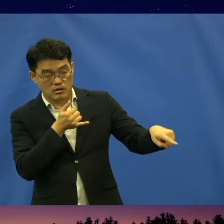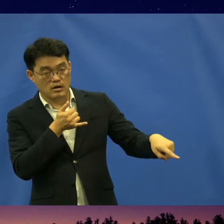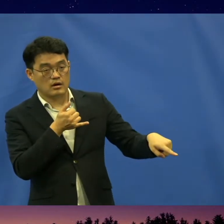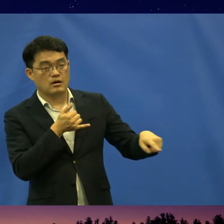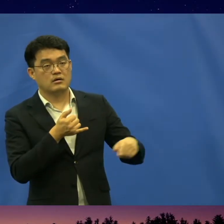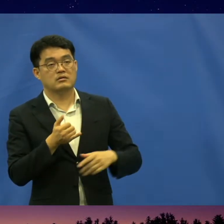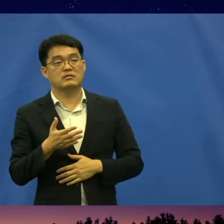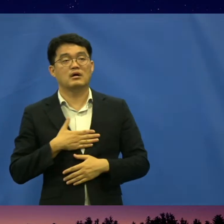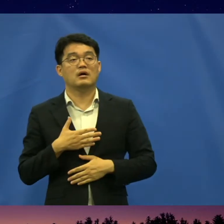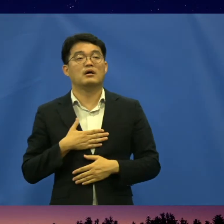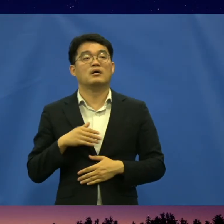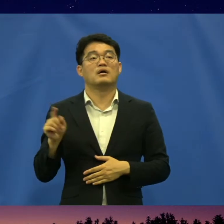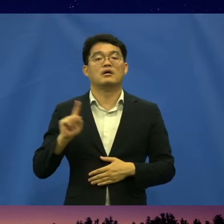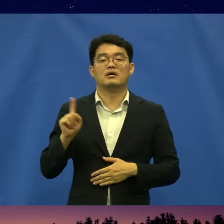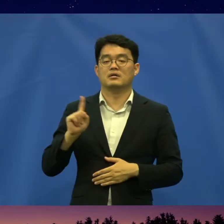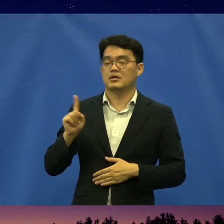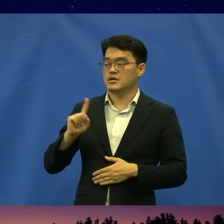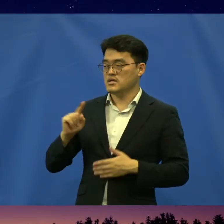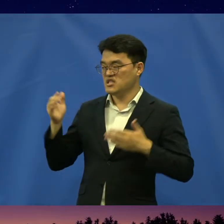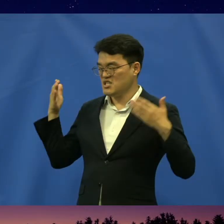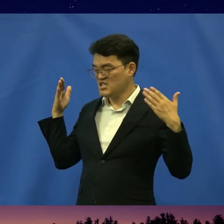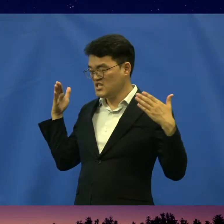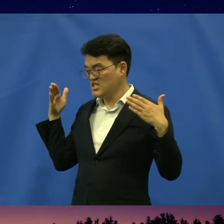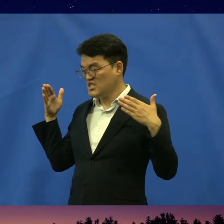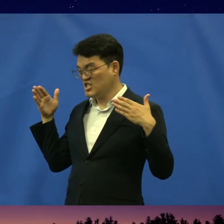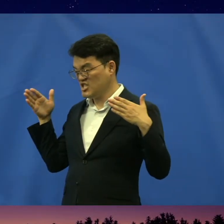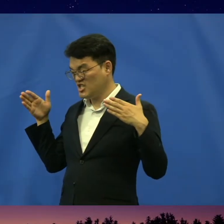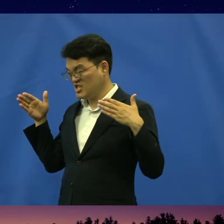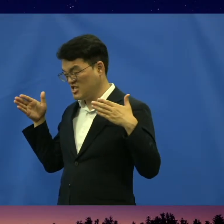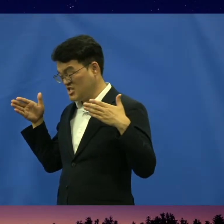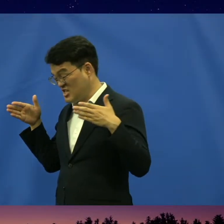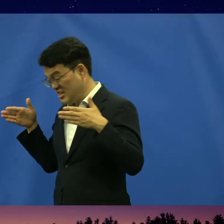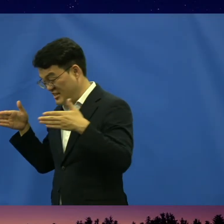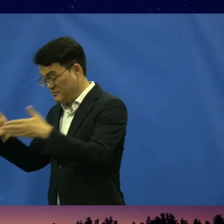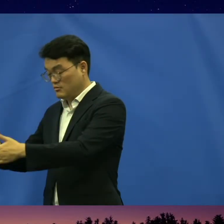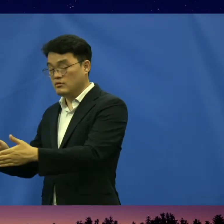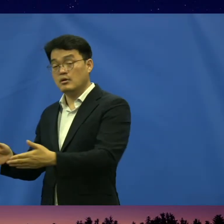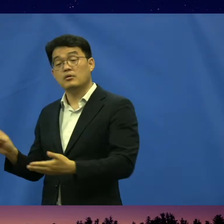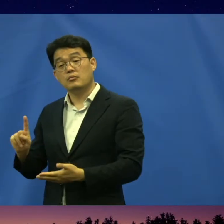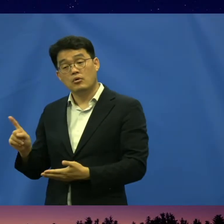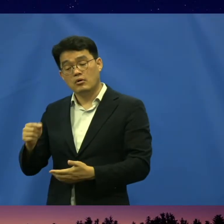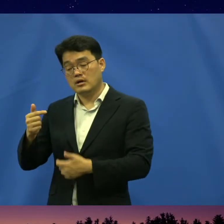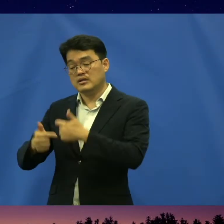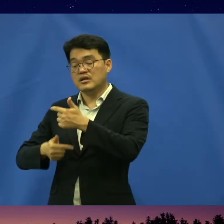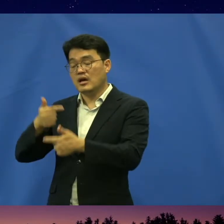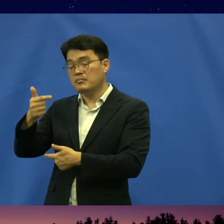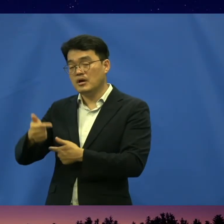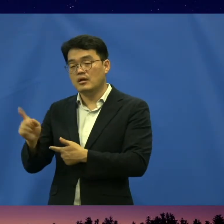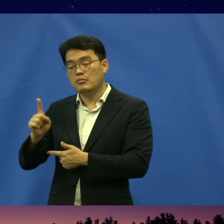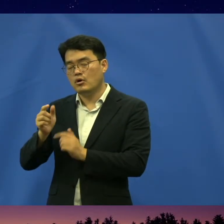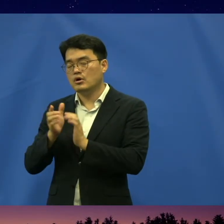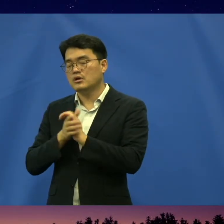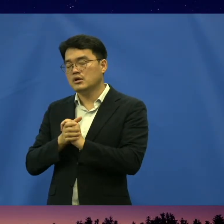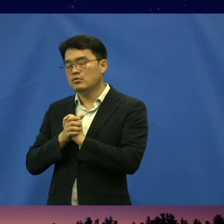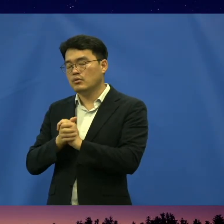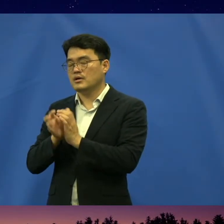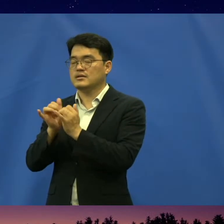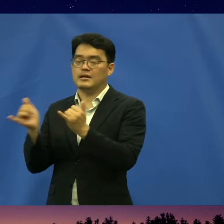concentrate, 집중력을 가지고 가는 비결이 뭘까요? 느헤미야는 기도의 사람이었어요.